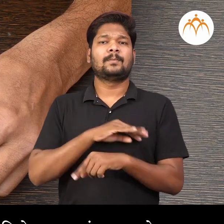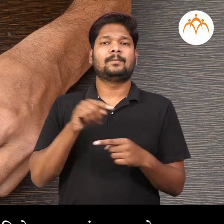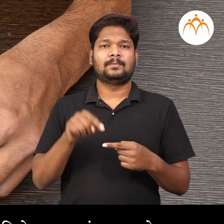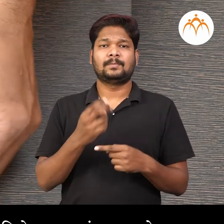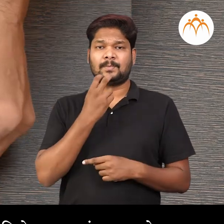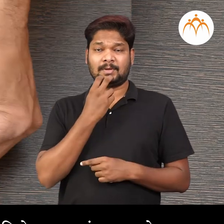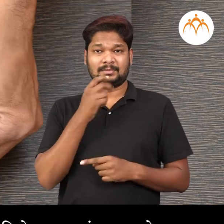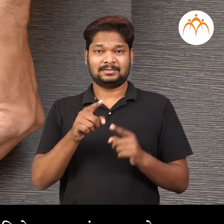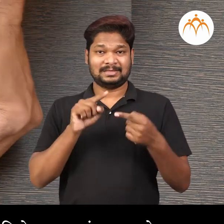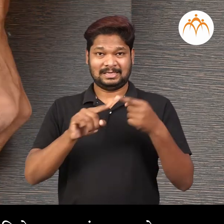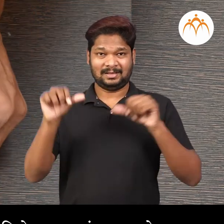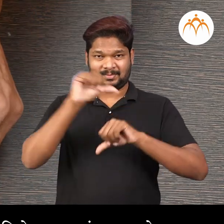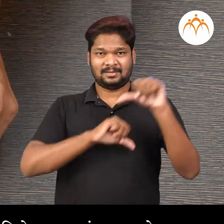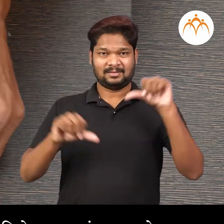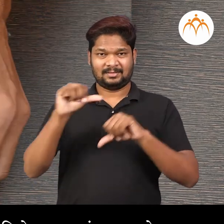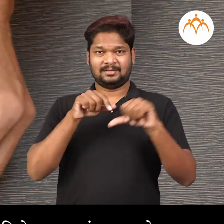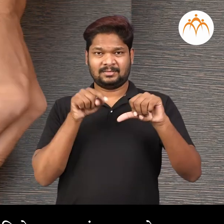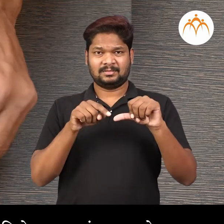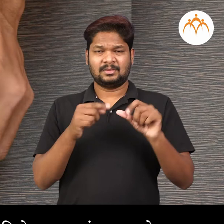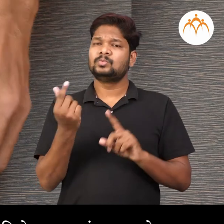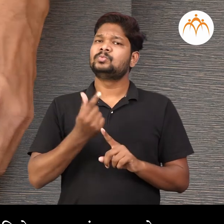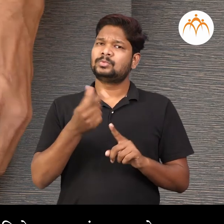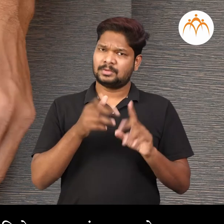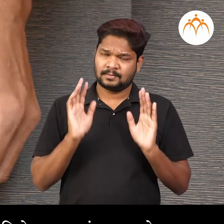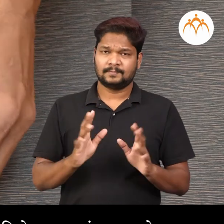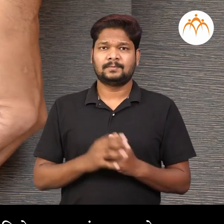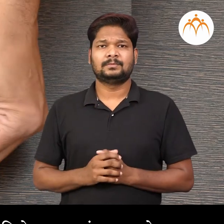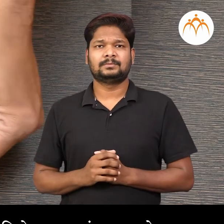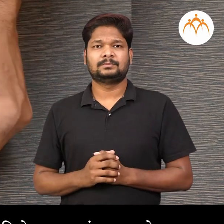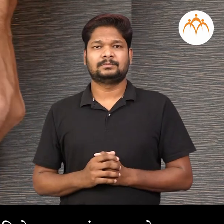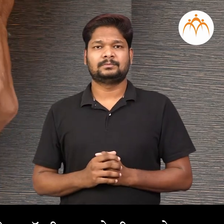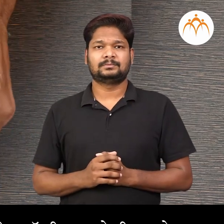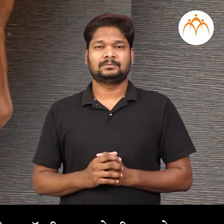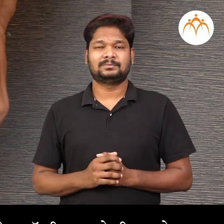अधिक रासायनिक प्रक्रिया अवलंबून असते